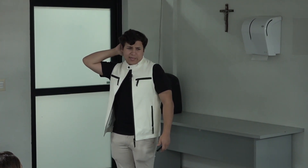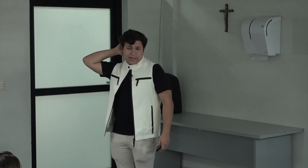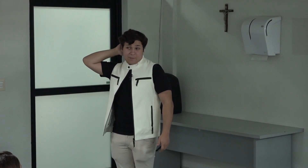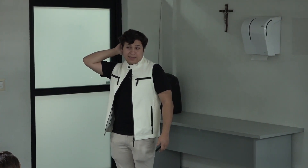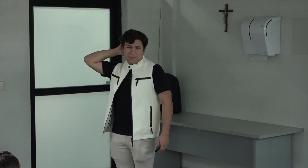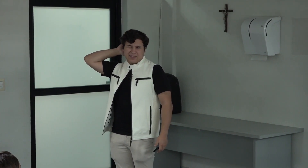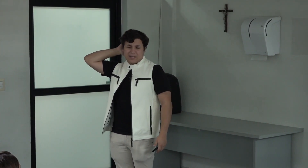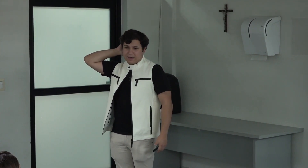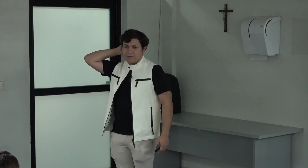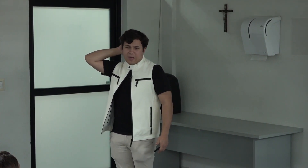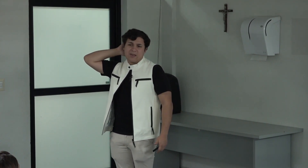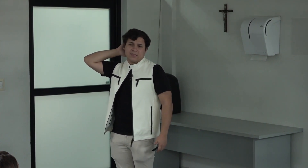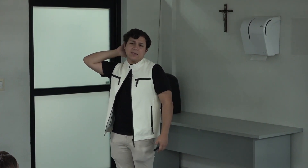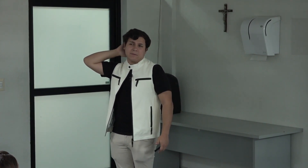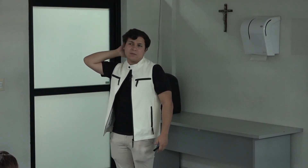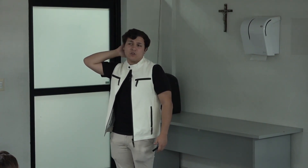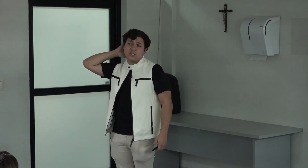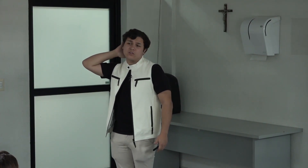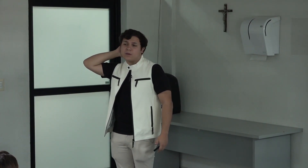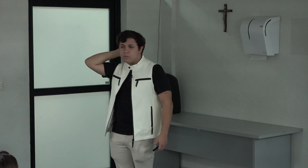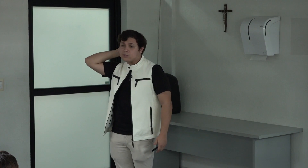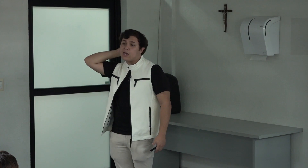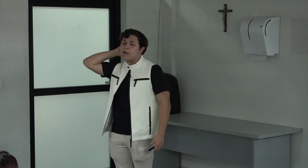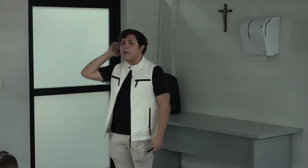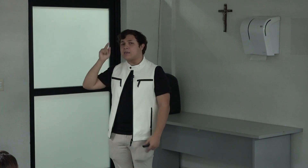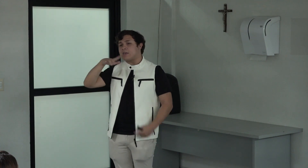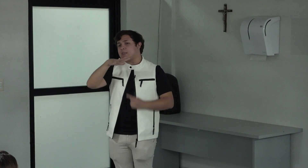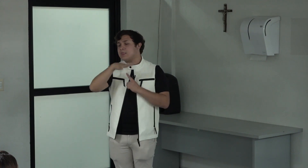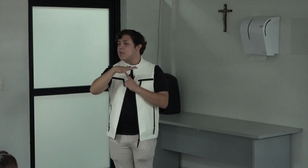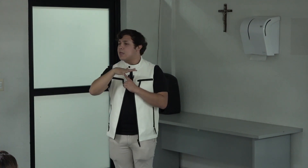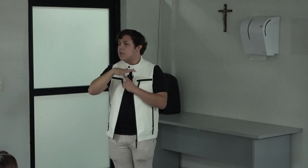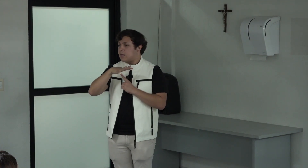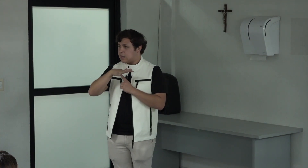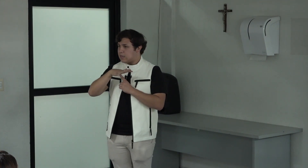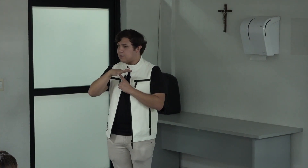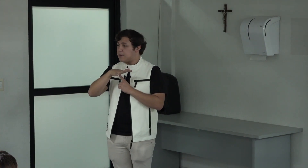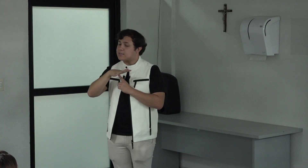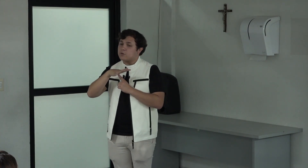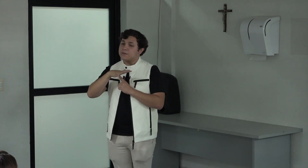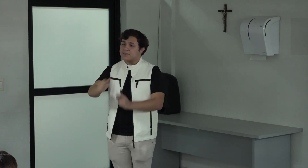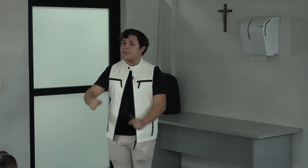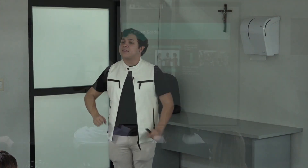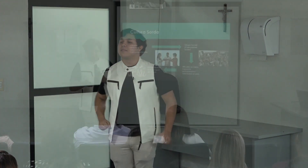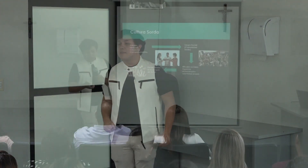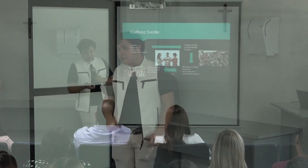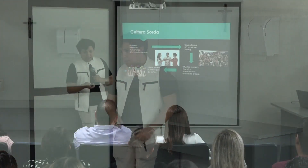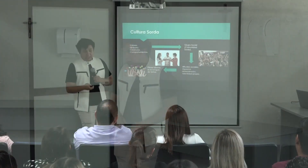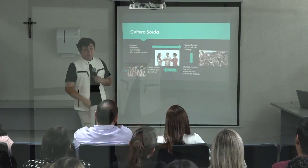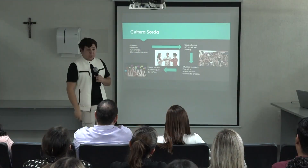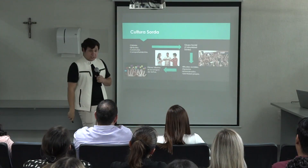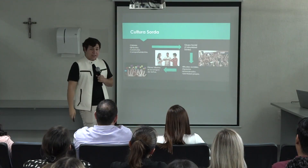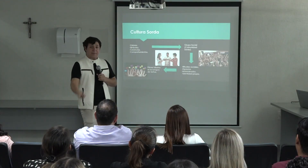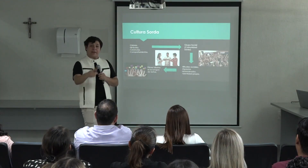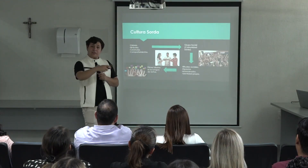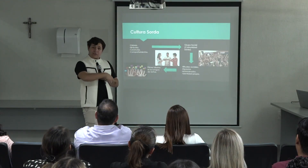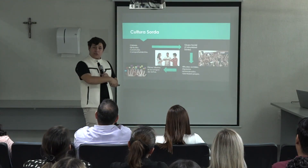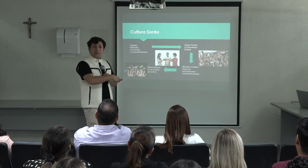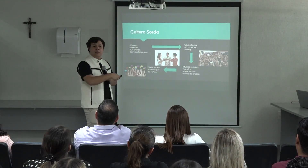ir a Mazamitla. Ah, sí, está bien, ¿dónde nos vemos? Ah, allí en Plaza Universidad. Espacios determinados, entonces